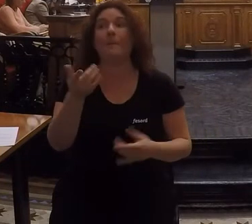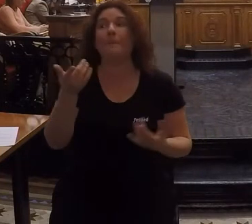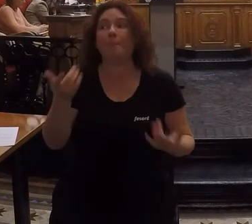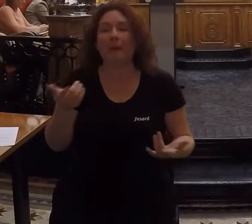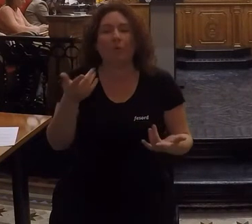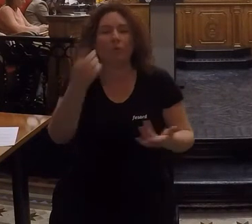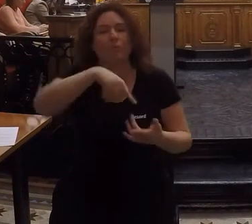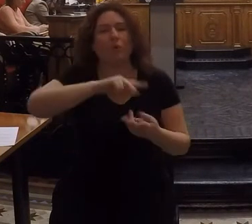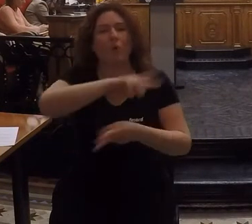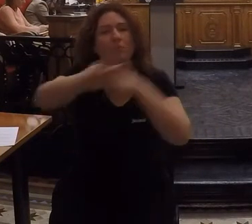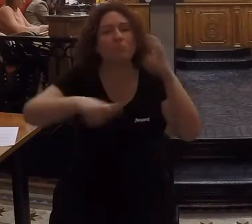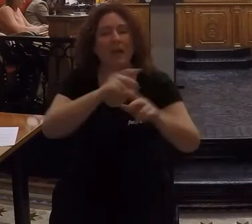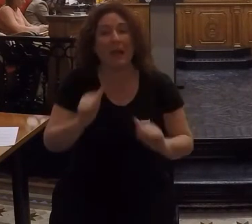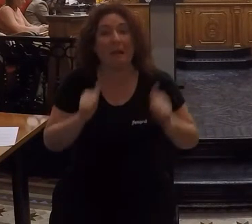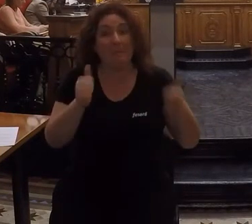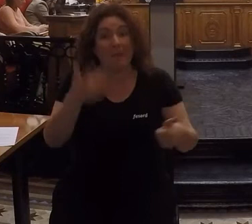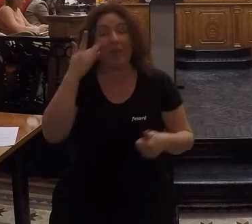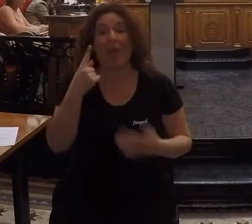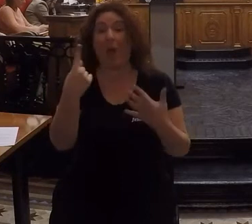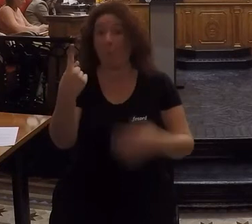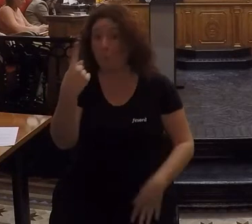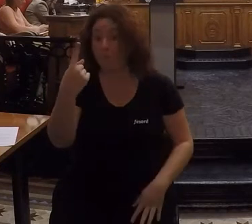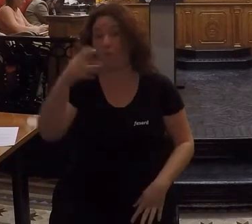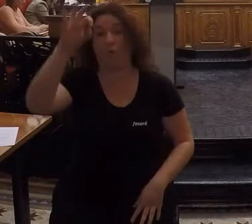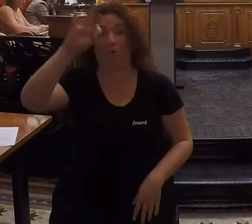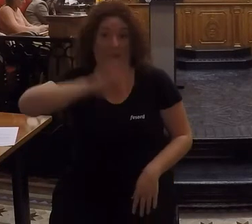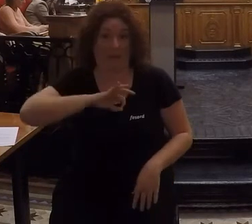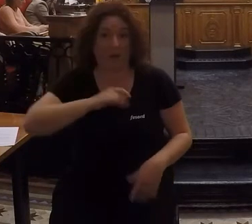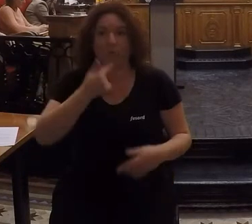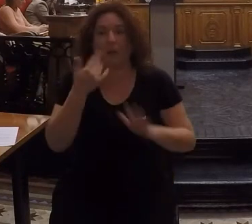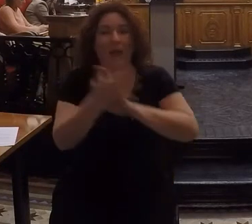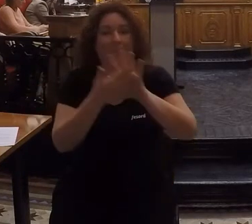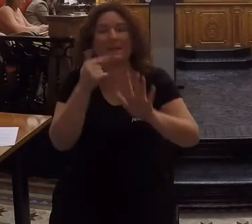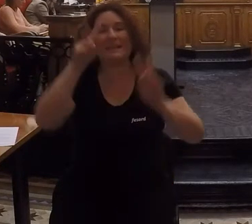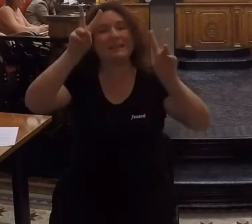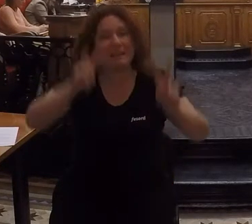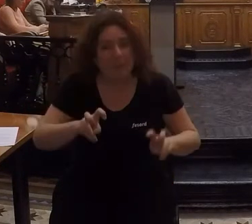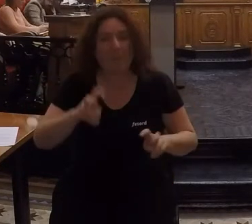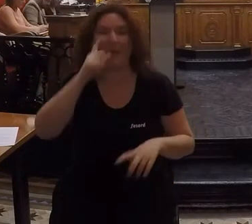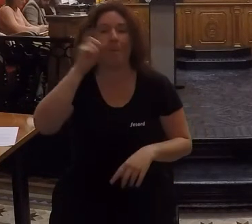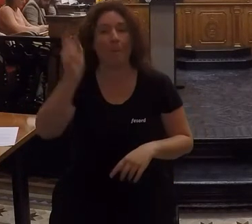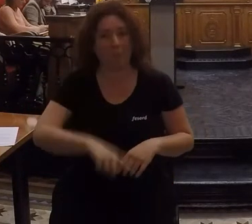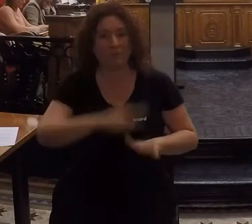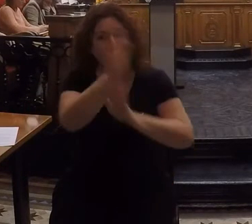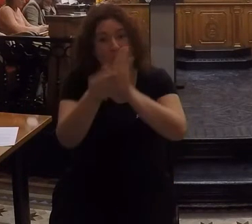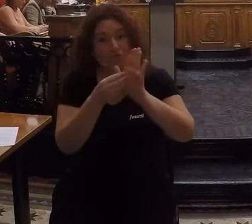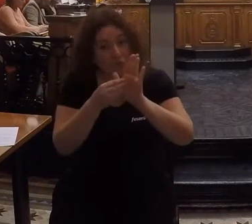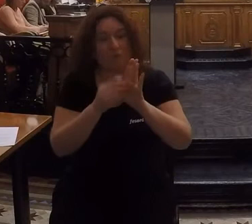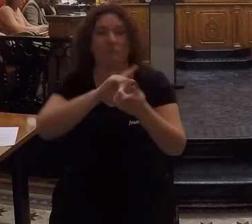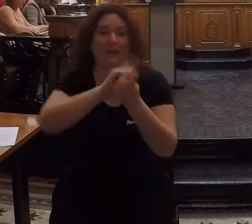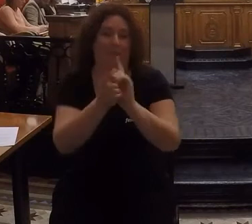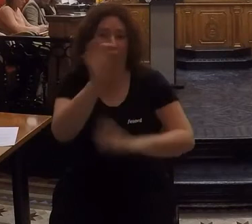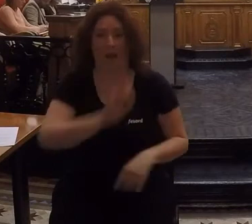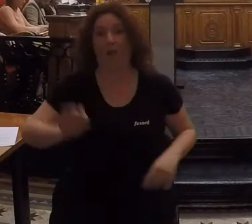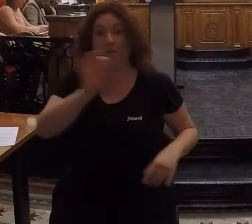no entraría en vigor al 1 de enero es si se modificara el tipo impositivo. Como no se ha modificado el tipo impositivo,